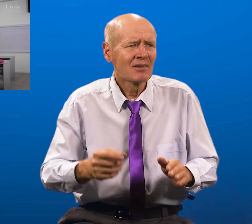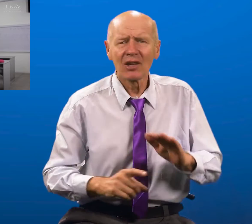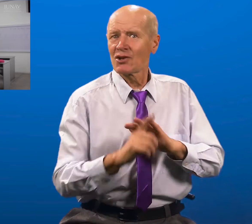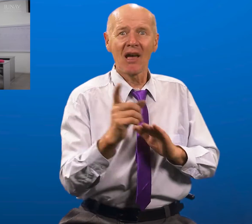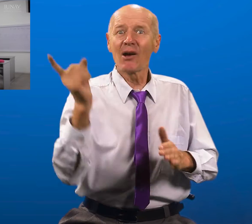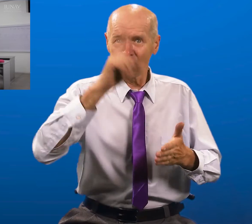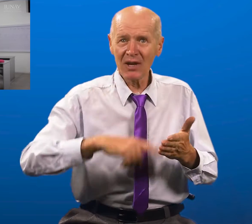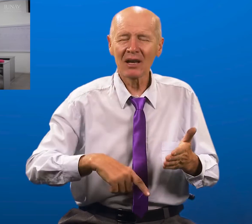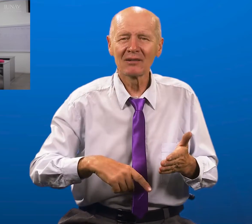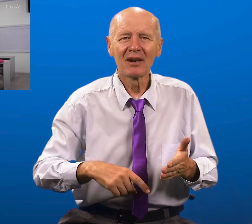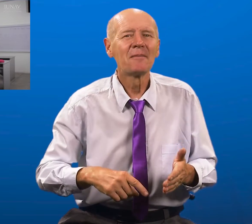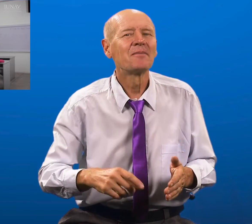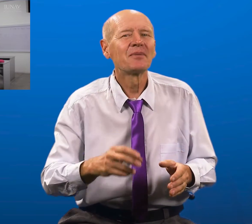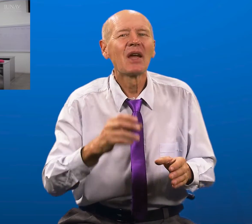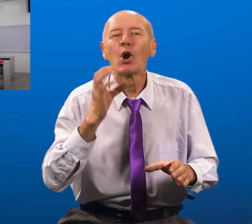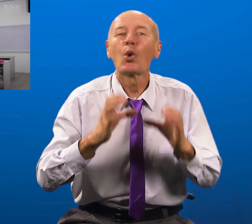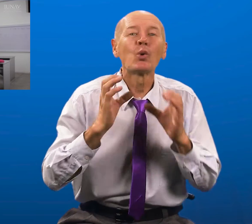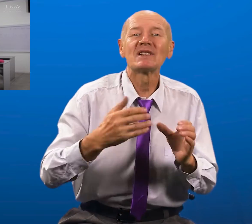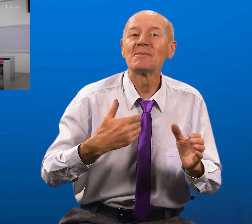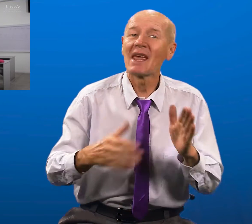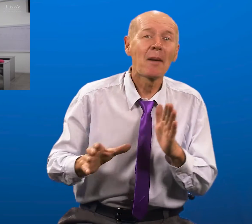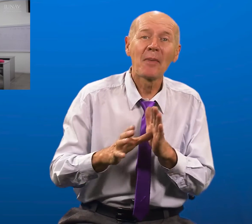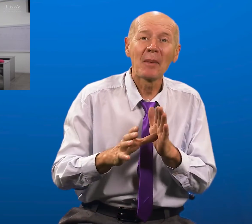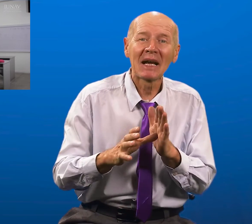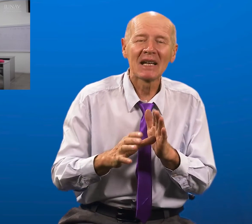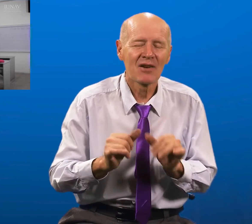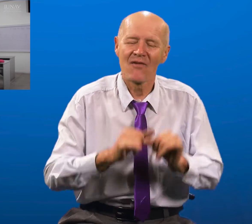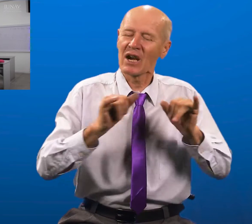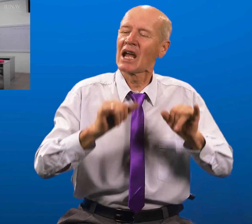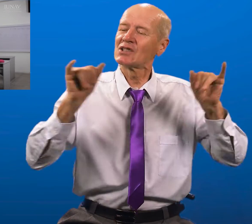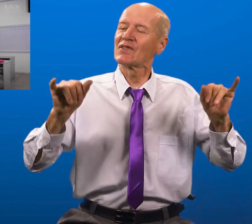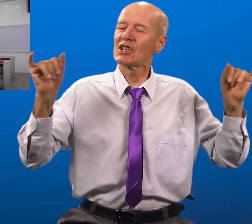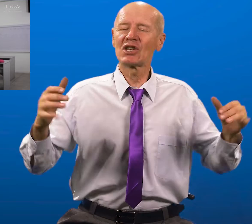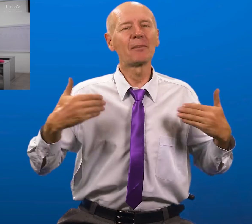Курс помог мне в личном, социальном и коммуникативном развитии.